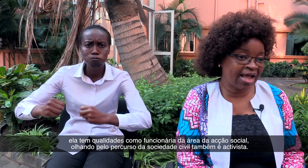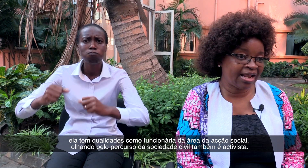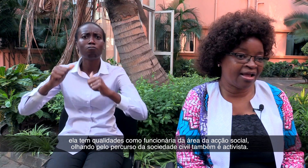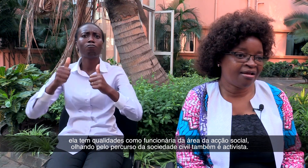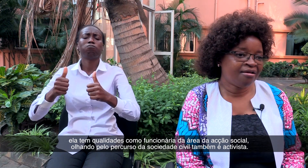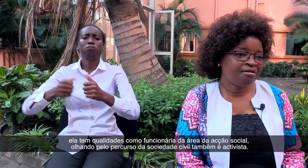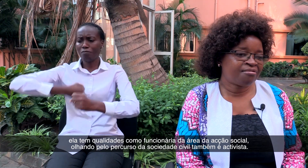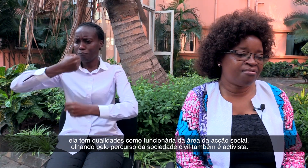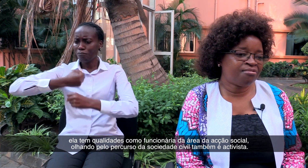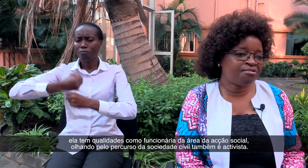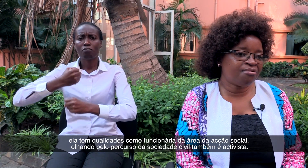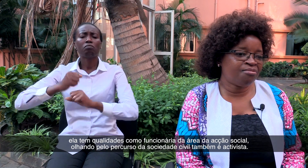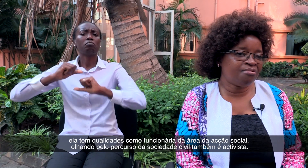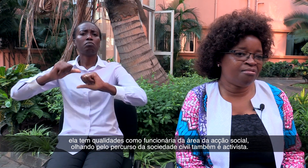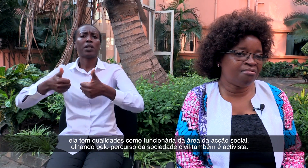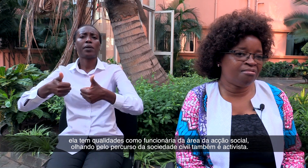funcionária,